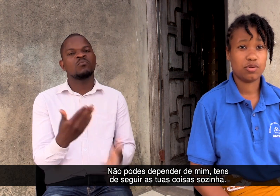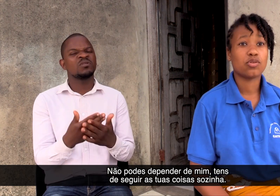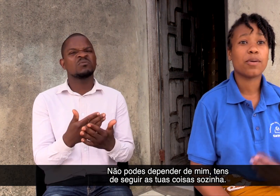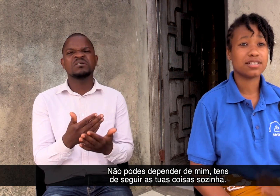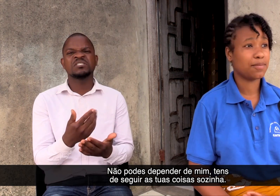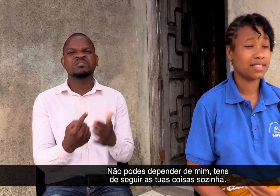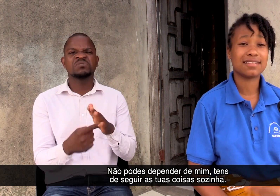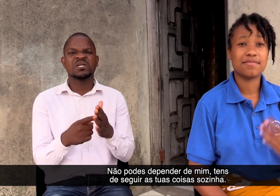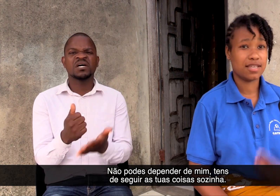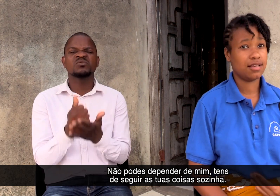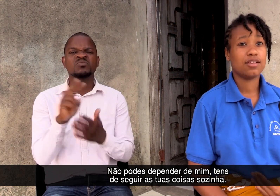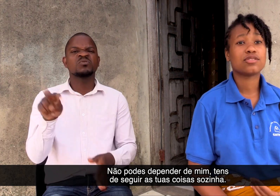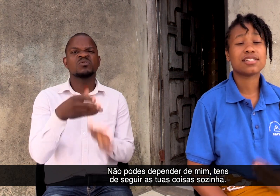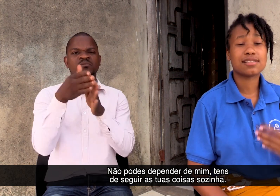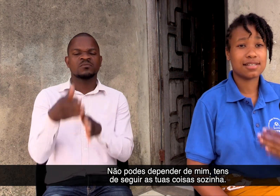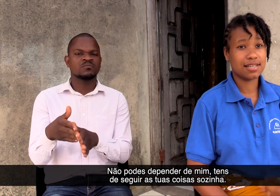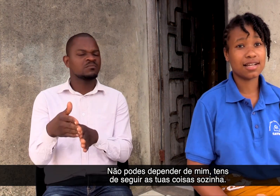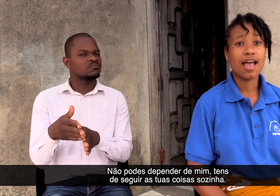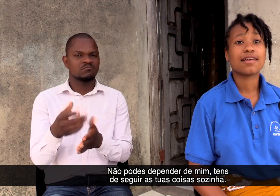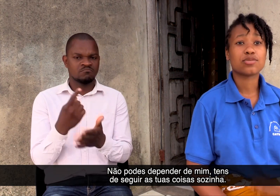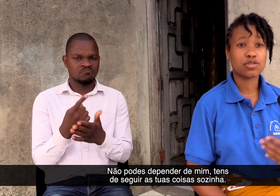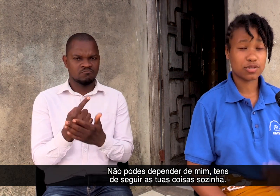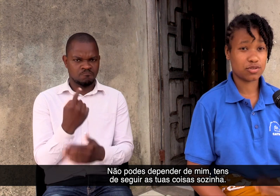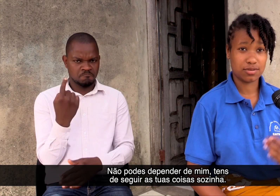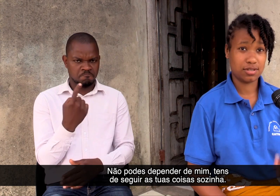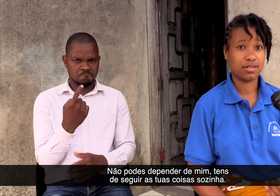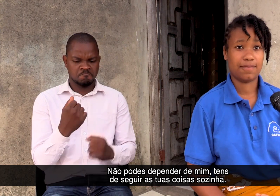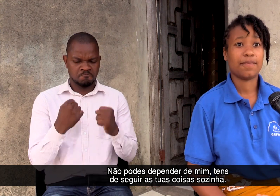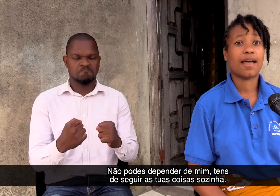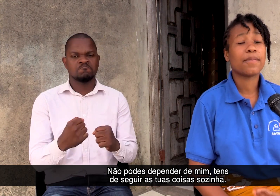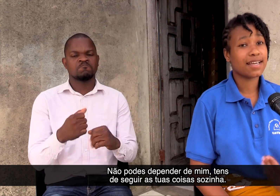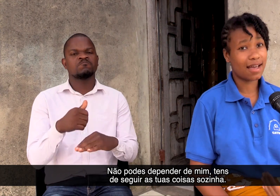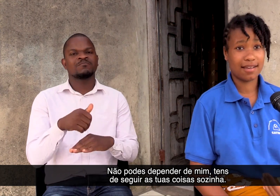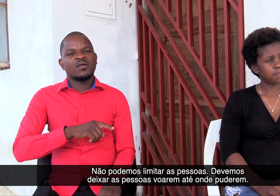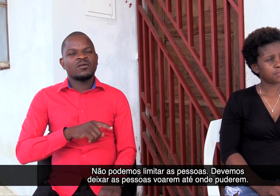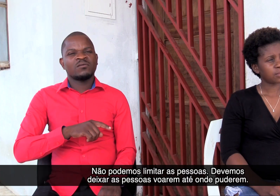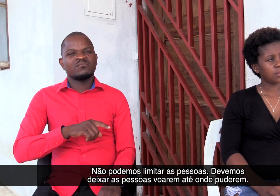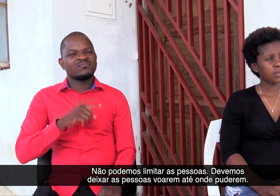outros. Não podes depender de mim. Tu tens que seguir as suas coisas sozinho.